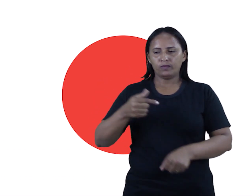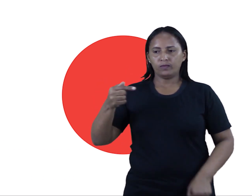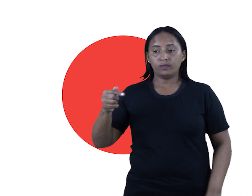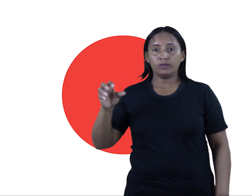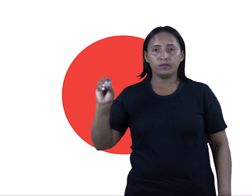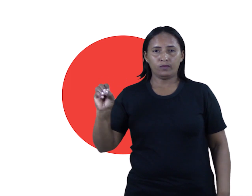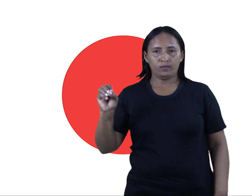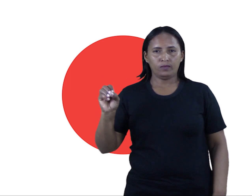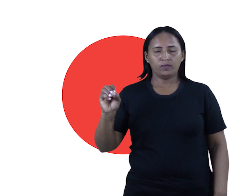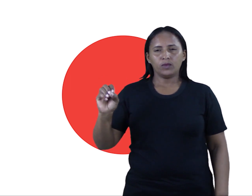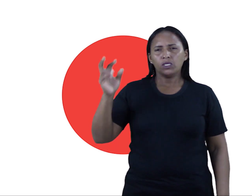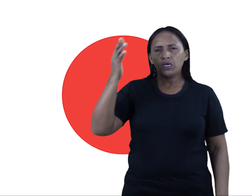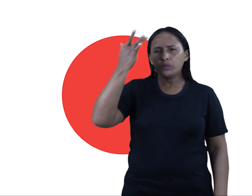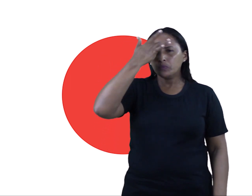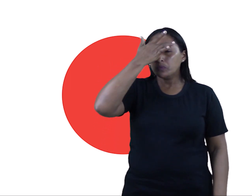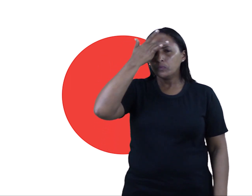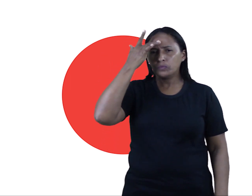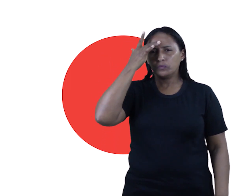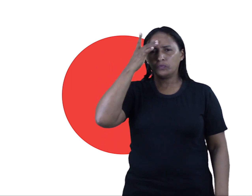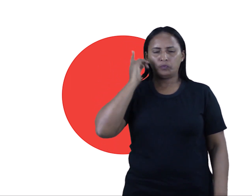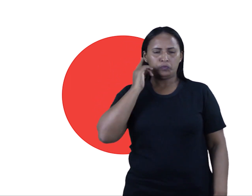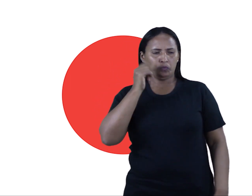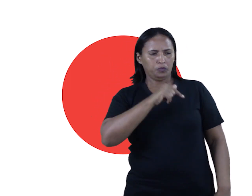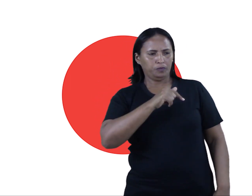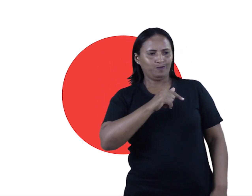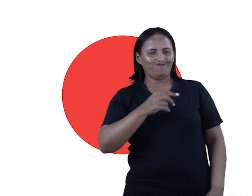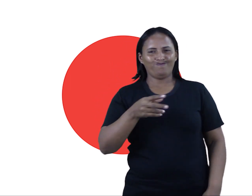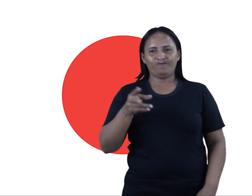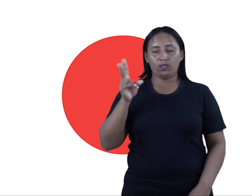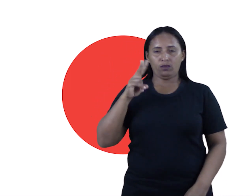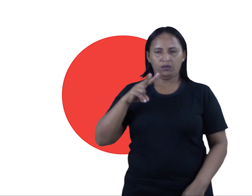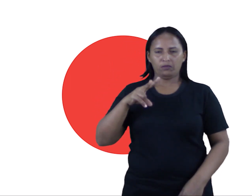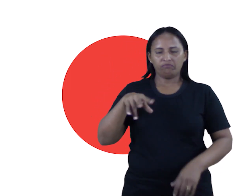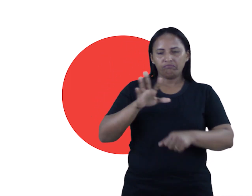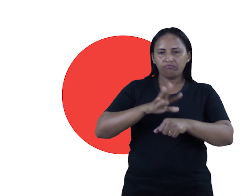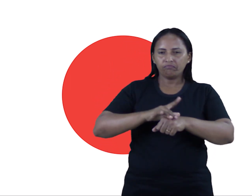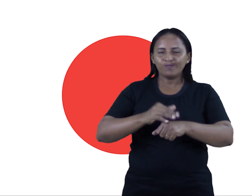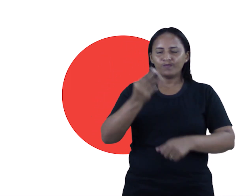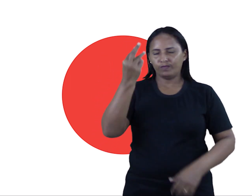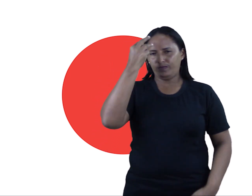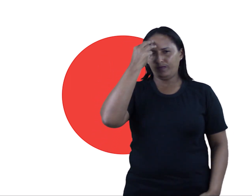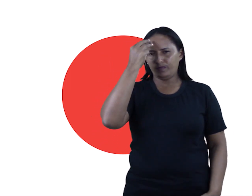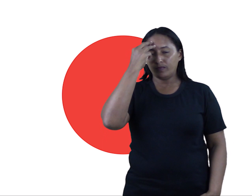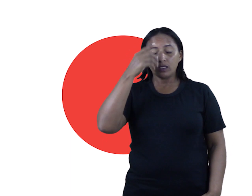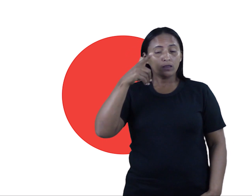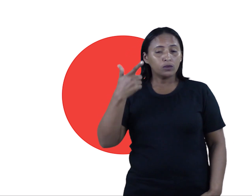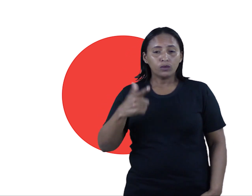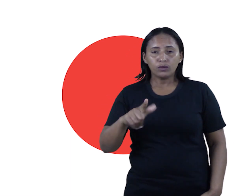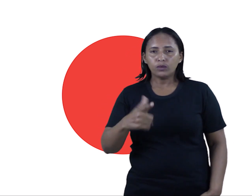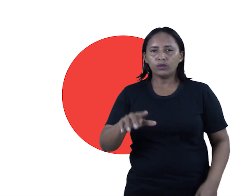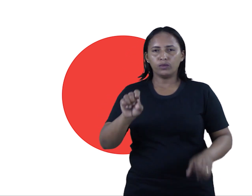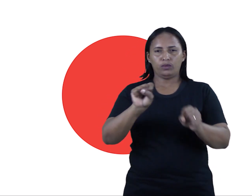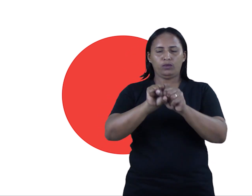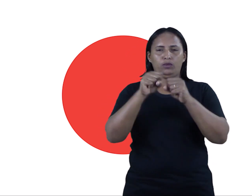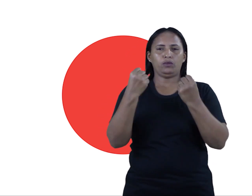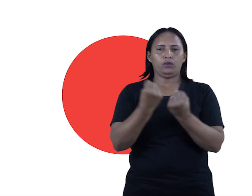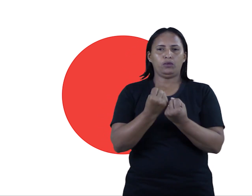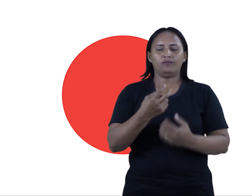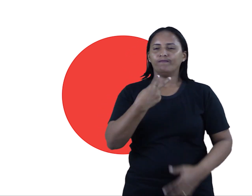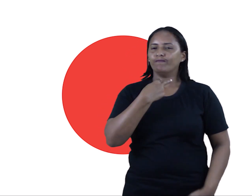70, as pessoas surdas eram consideradas como doentes mentais. Não tinham reconhecimento social, não podiam